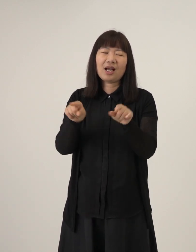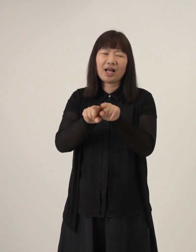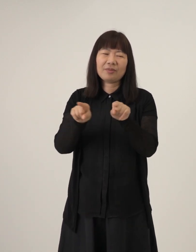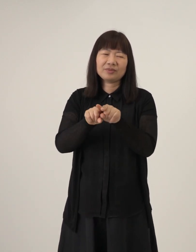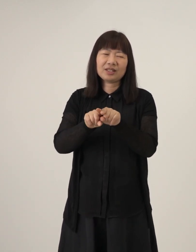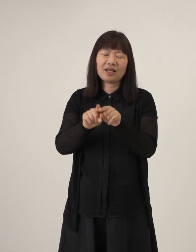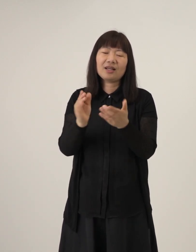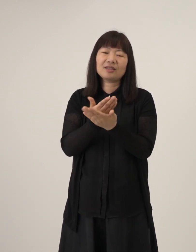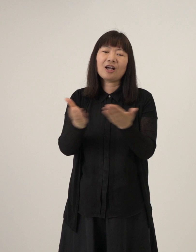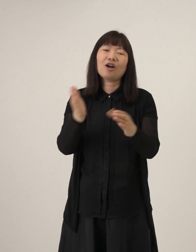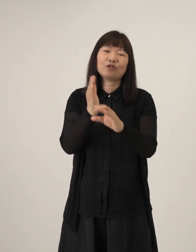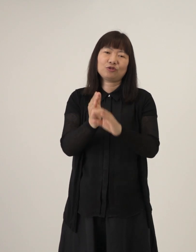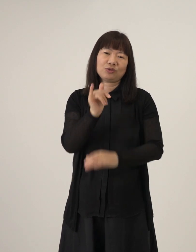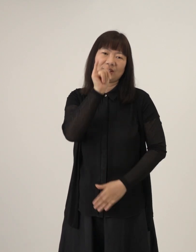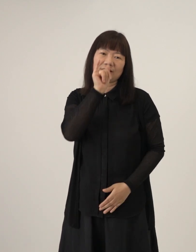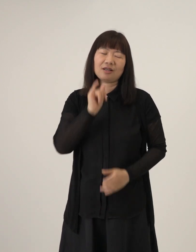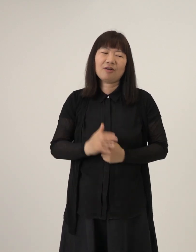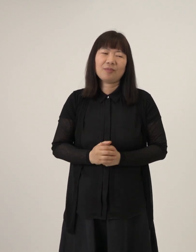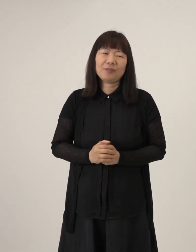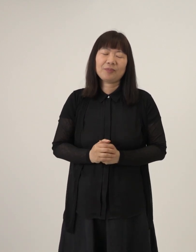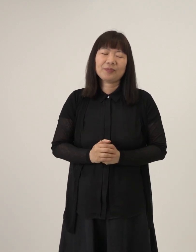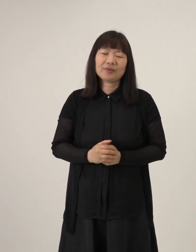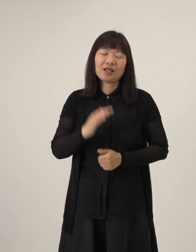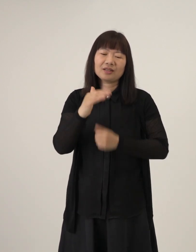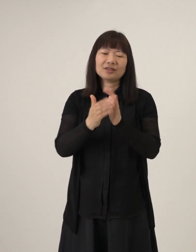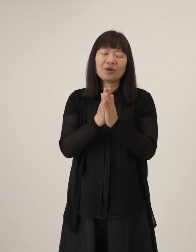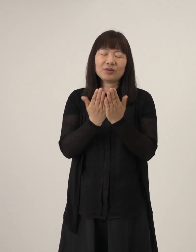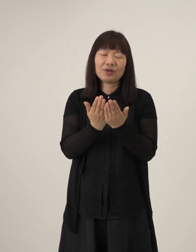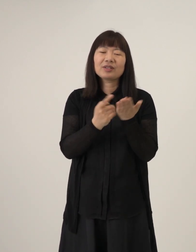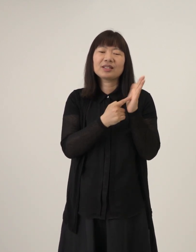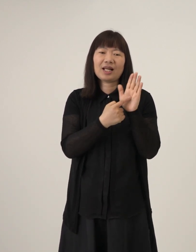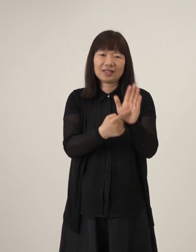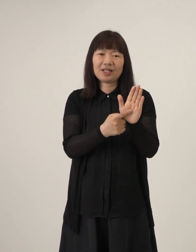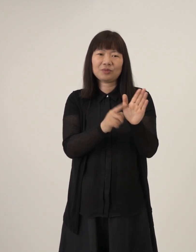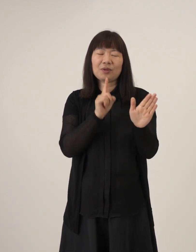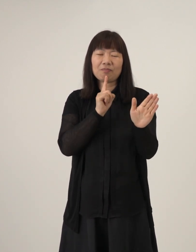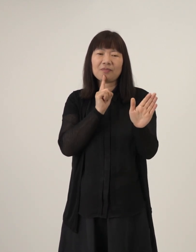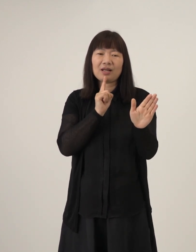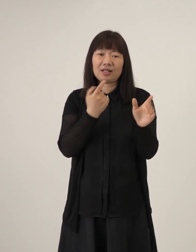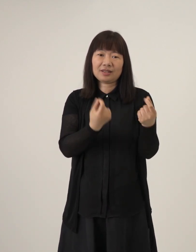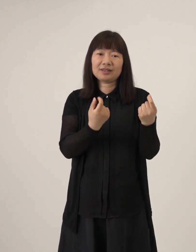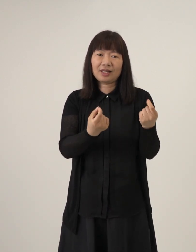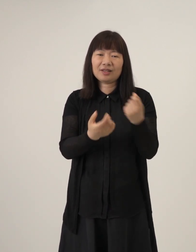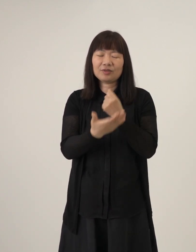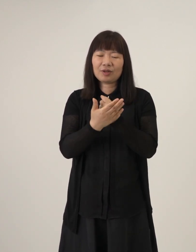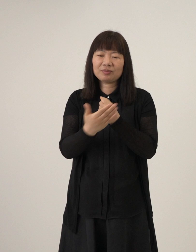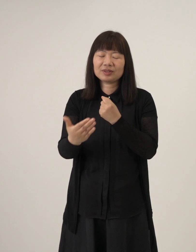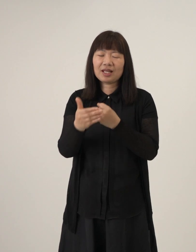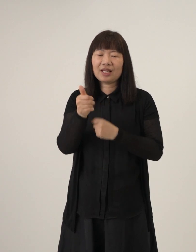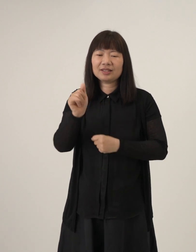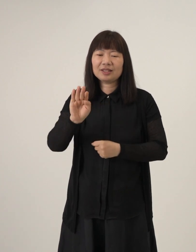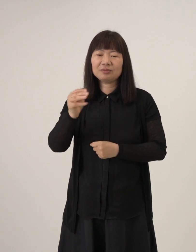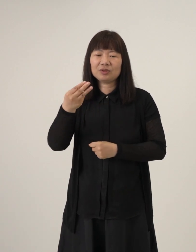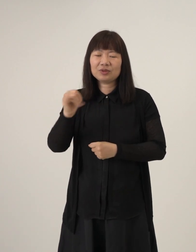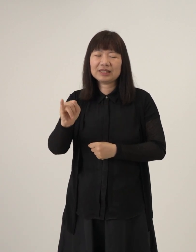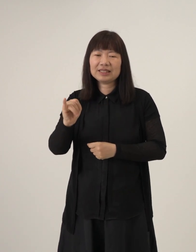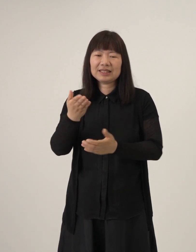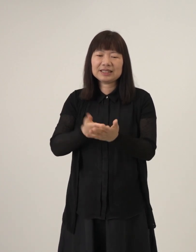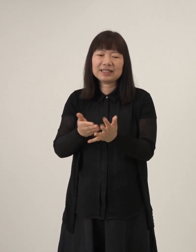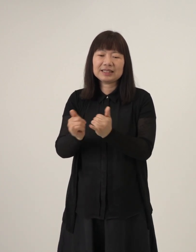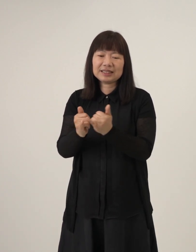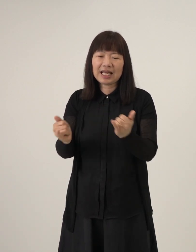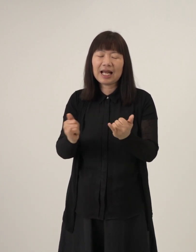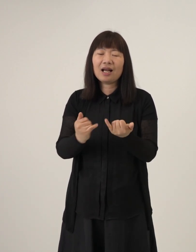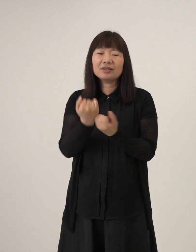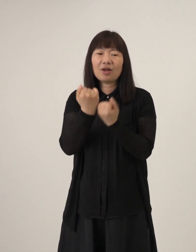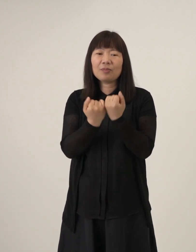함께 하시는 겁니다. 그게 성경의 역설이에요. 히브리 기자는 이걸 이렇게